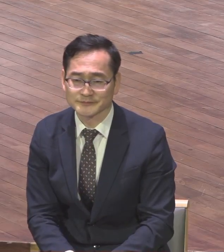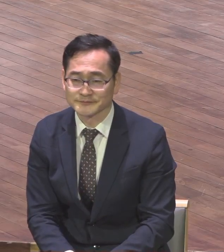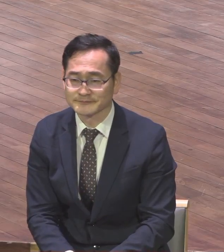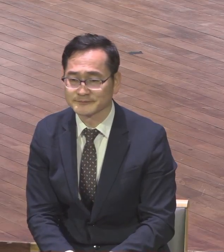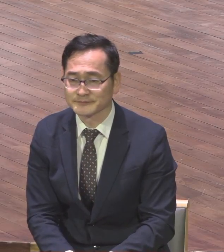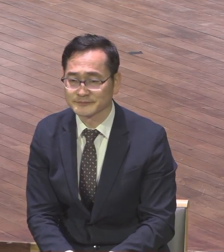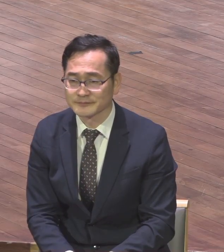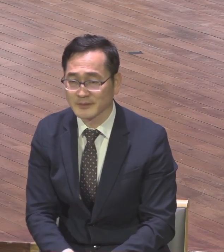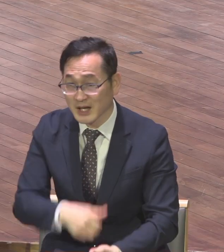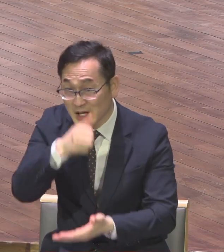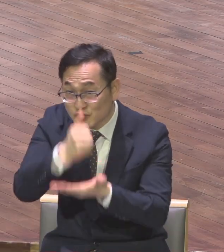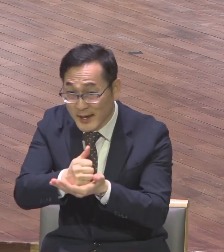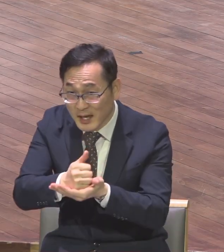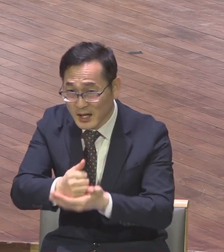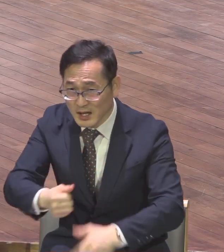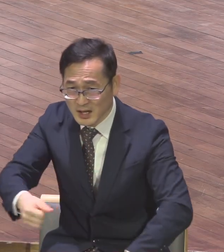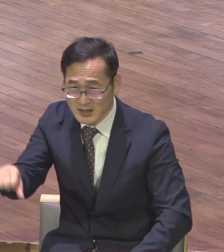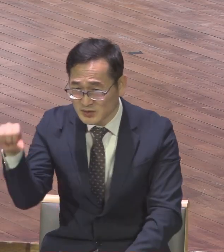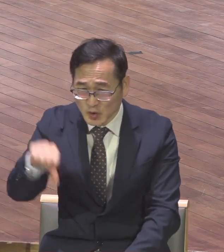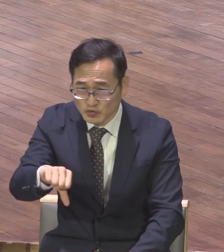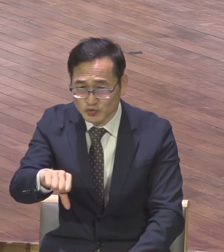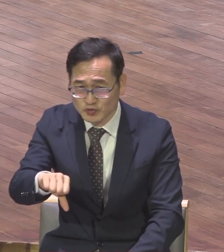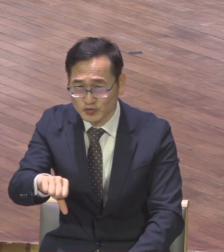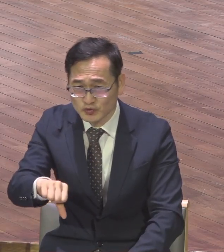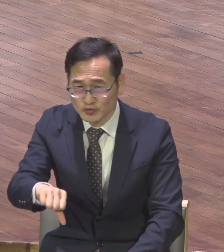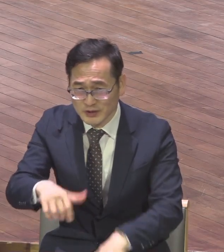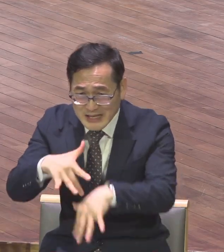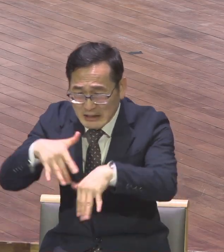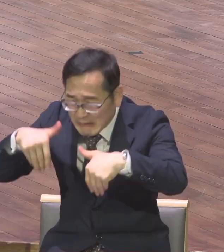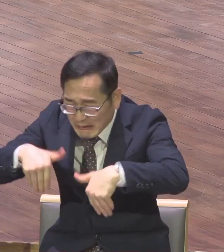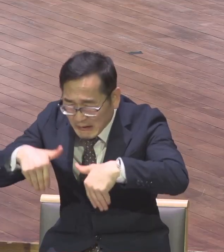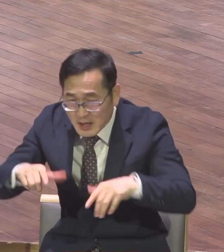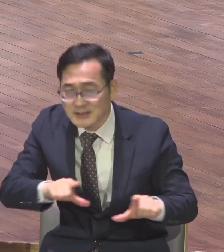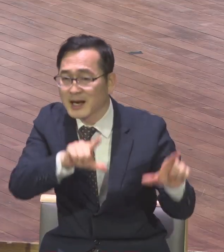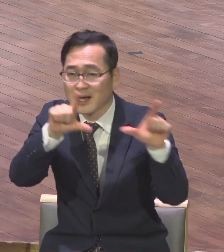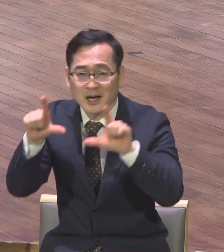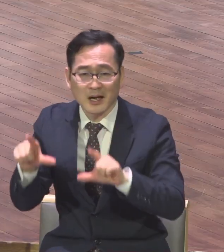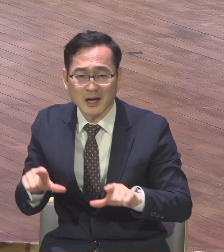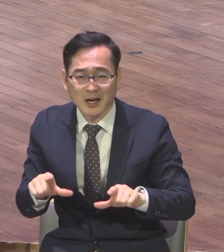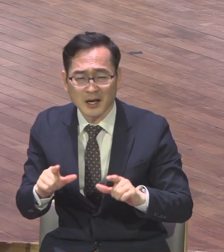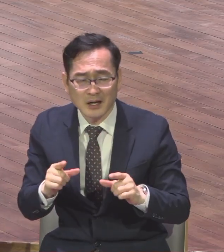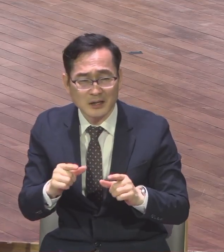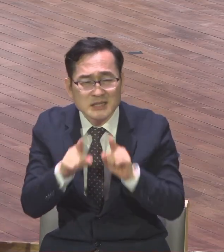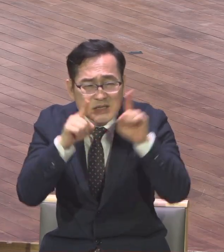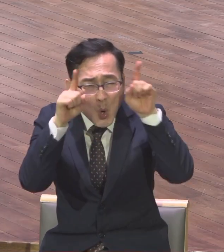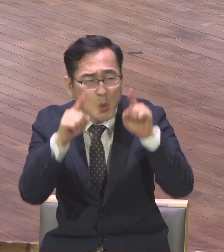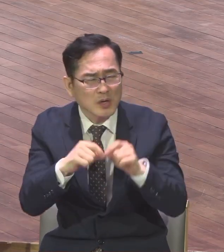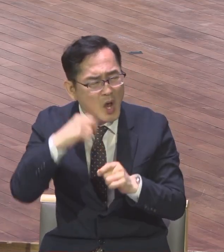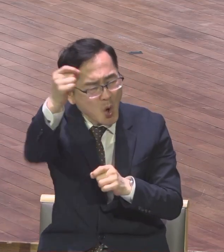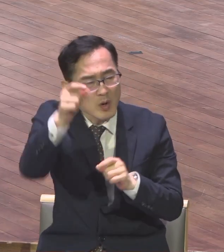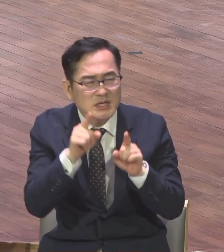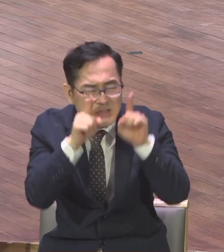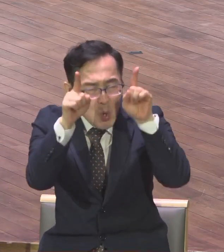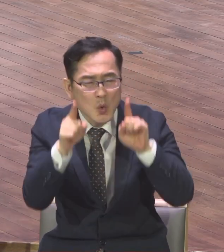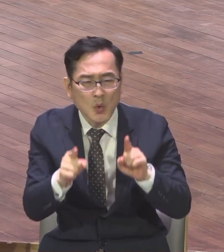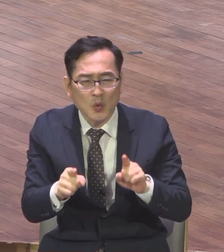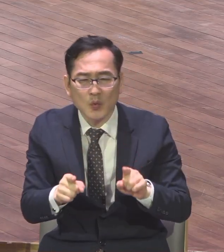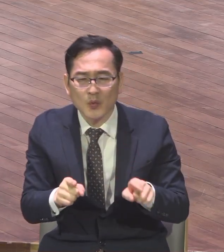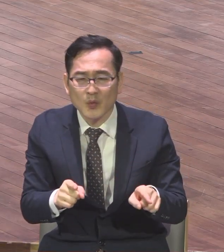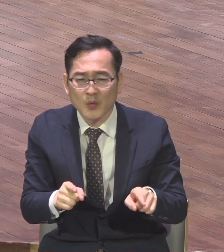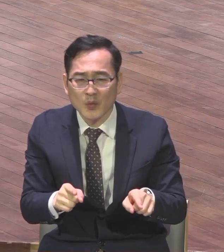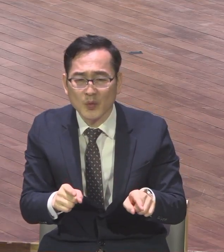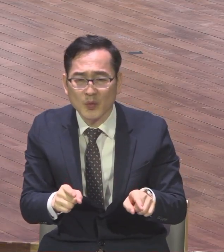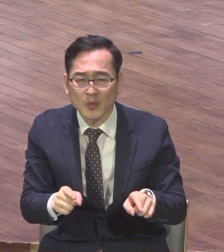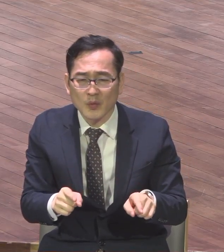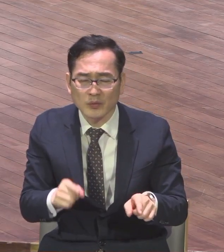죄와 저주와 이 사단 종로를 타면서 영원한 멸망길로 갈 수밖에 없는 우리에게